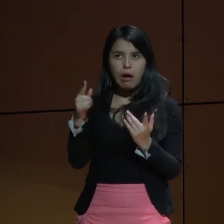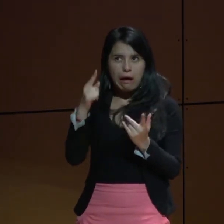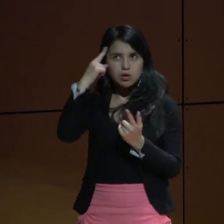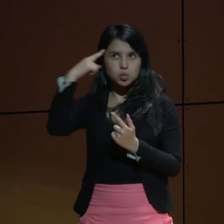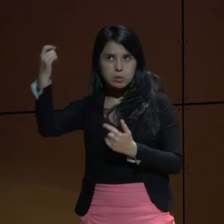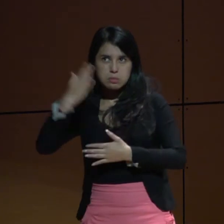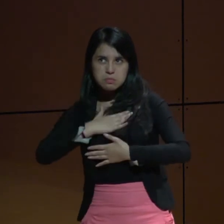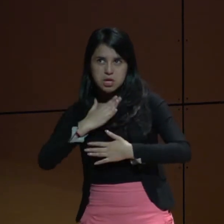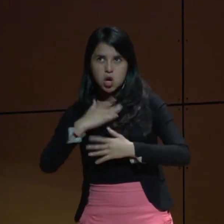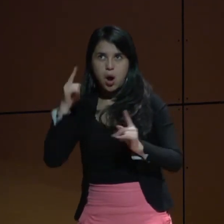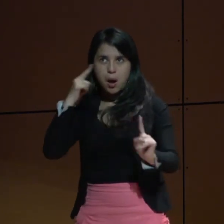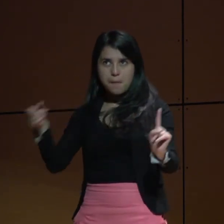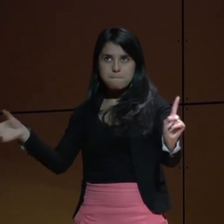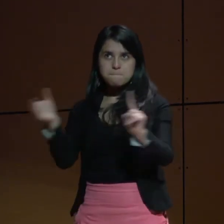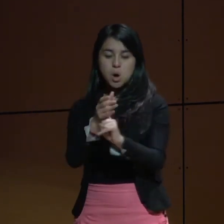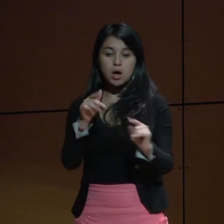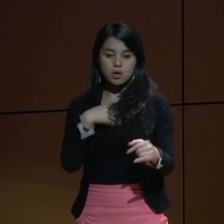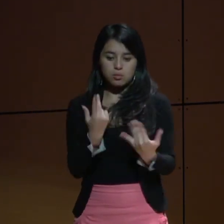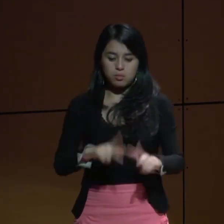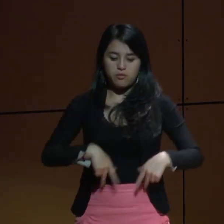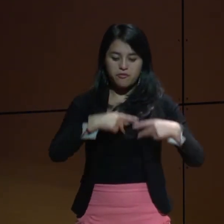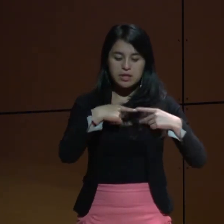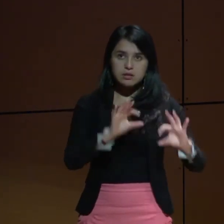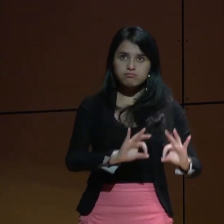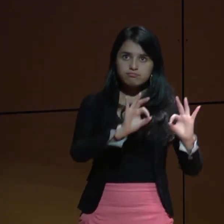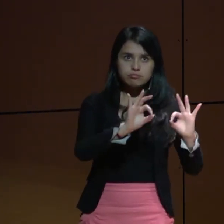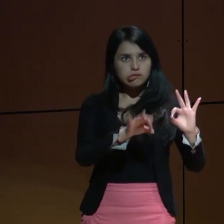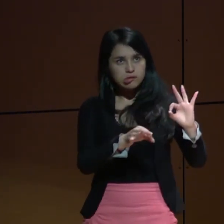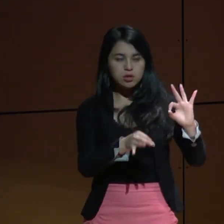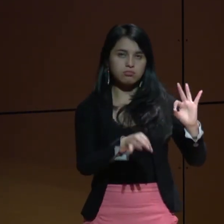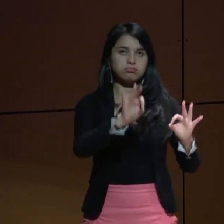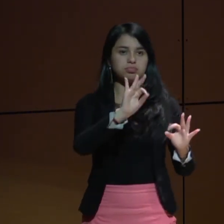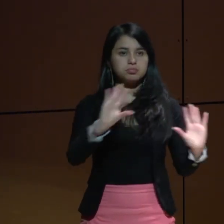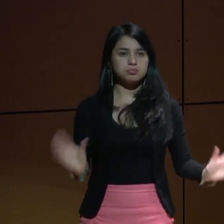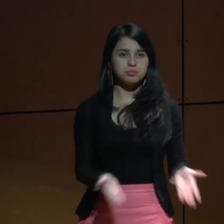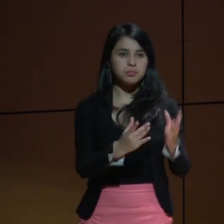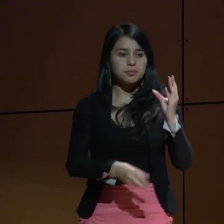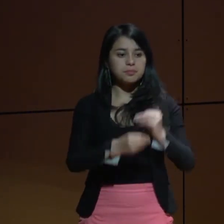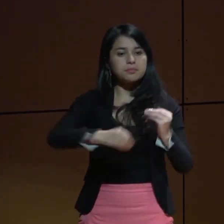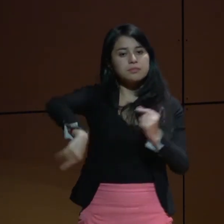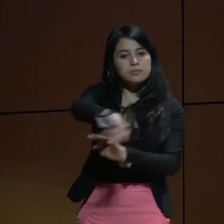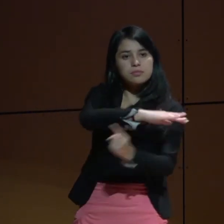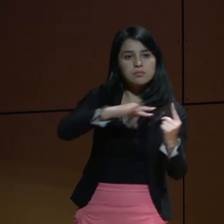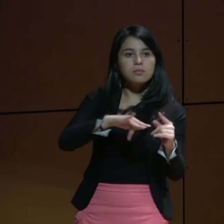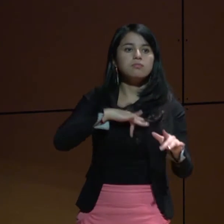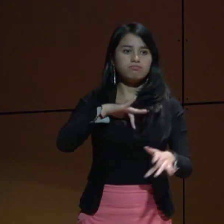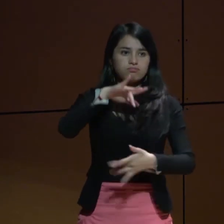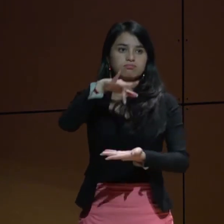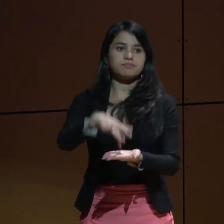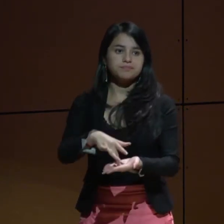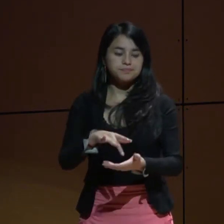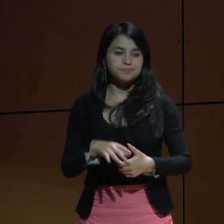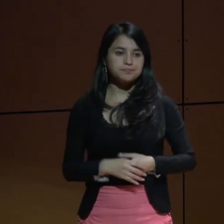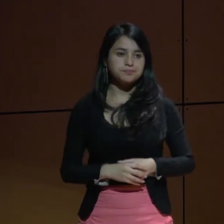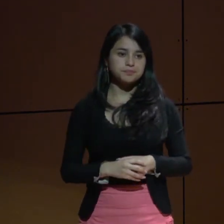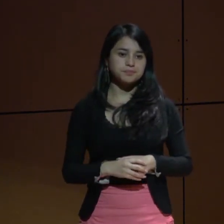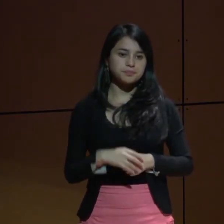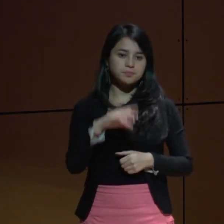sueños y mejoren sus condiciones de vida y la de los entornos que habitan.